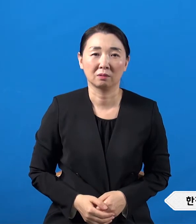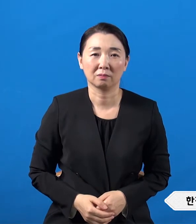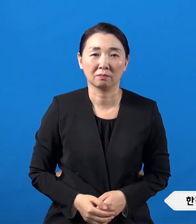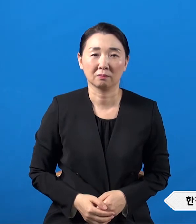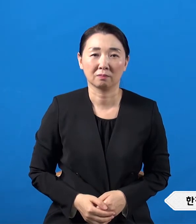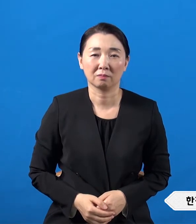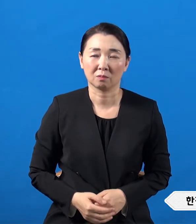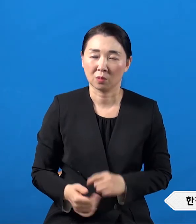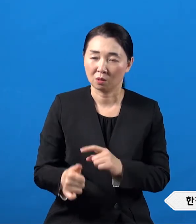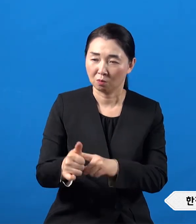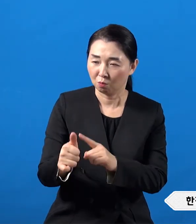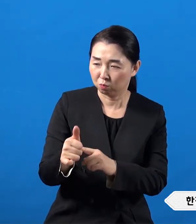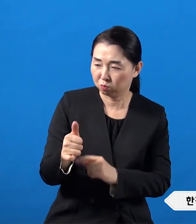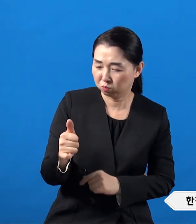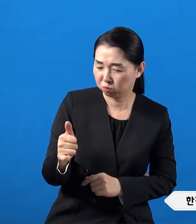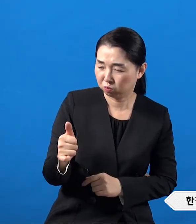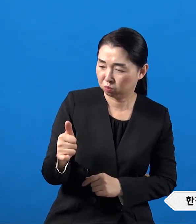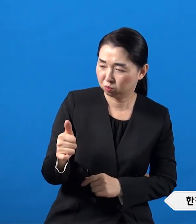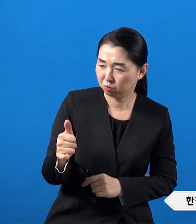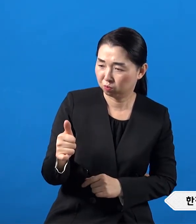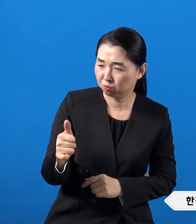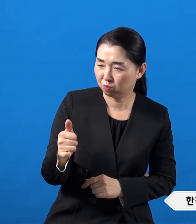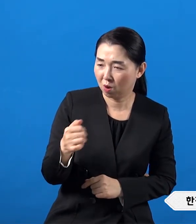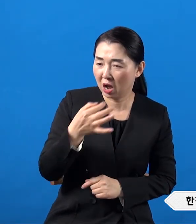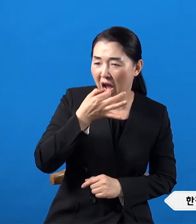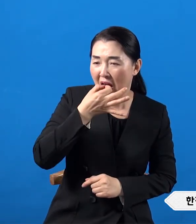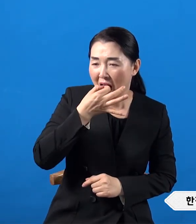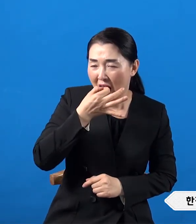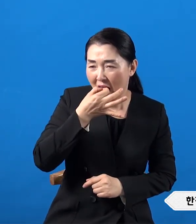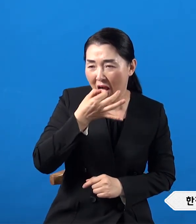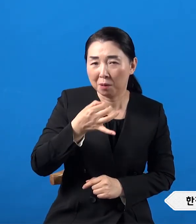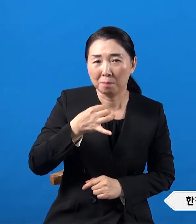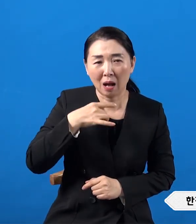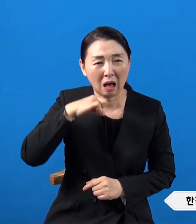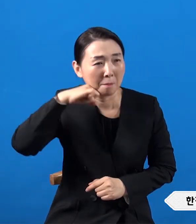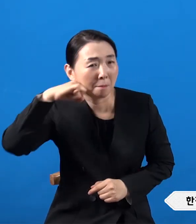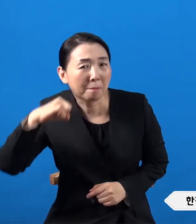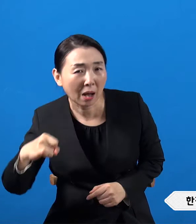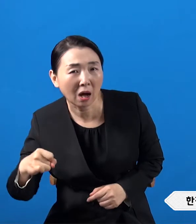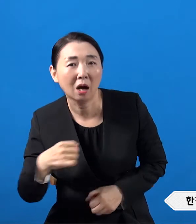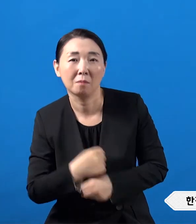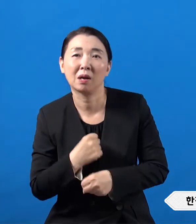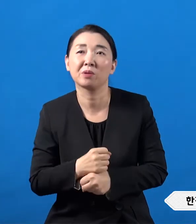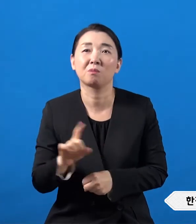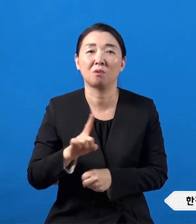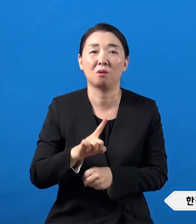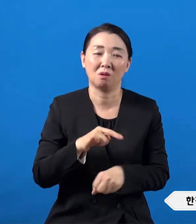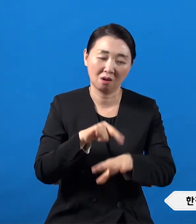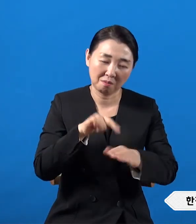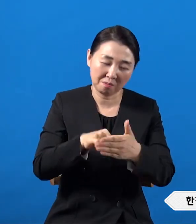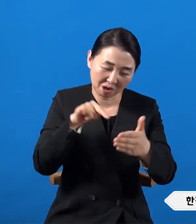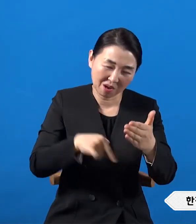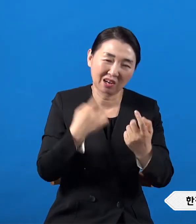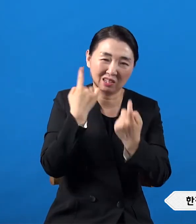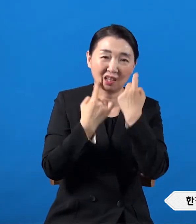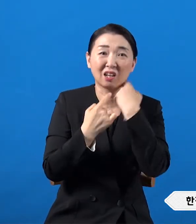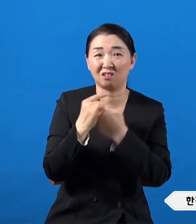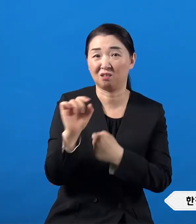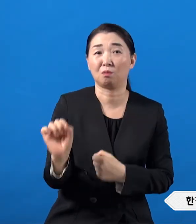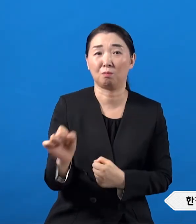그를 그렇게 비정상적인 욕망의 종이 되게 만든 것은 바로 내면에 있는